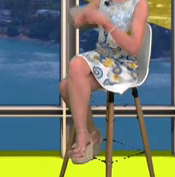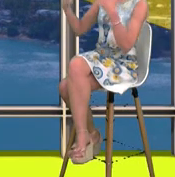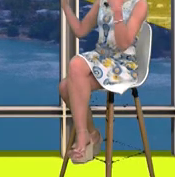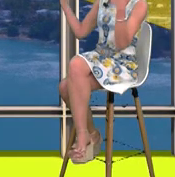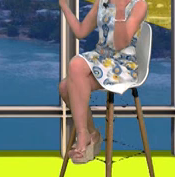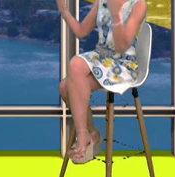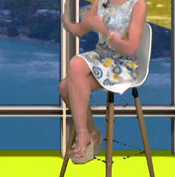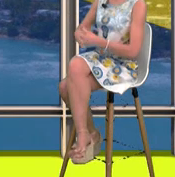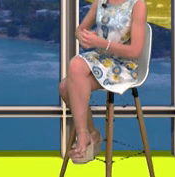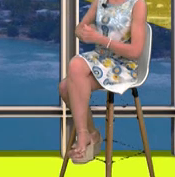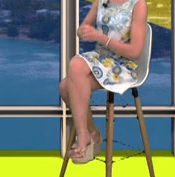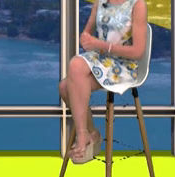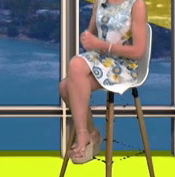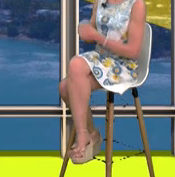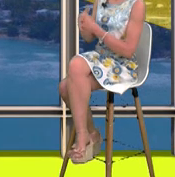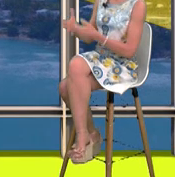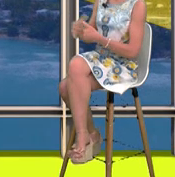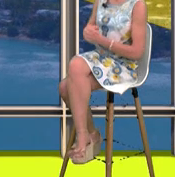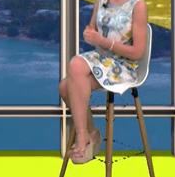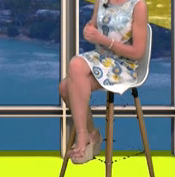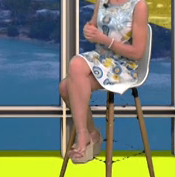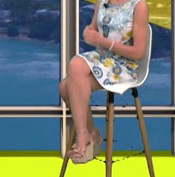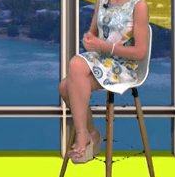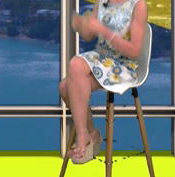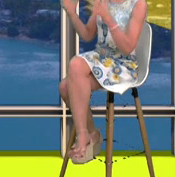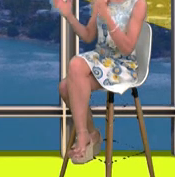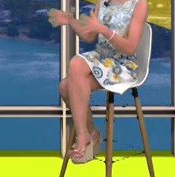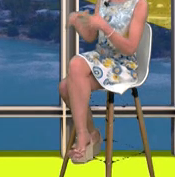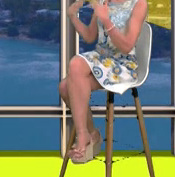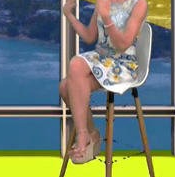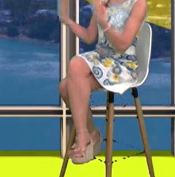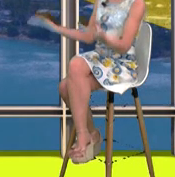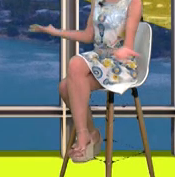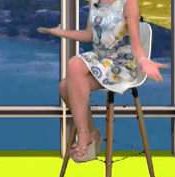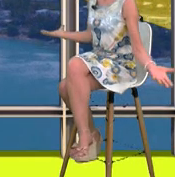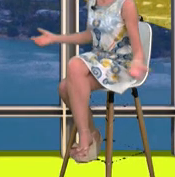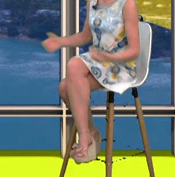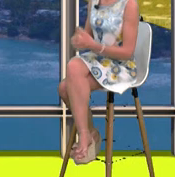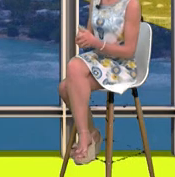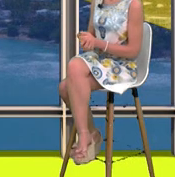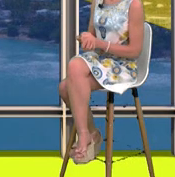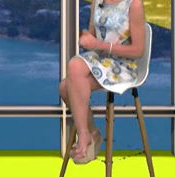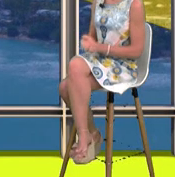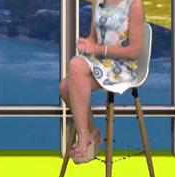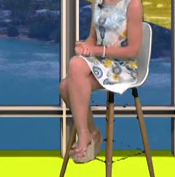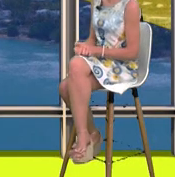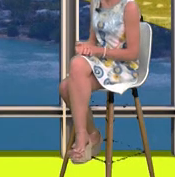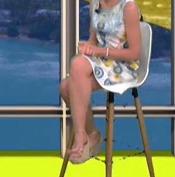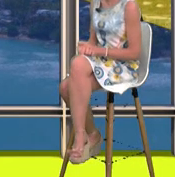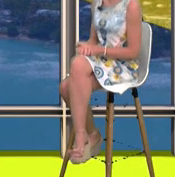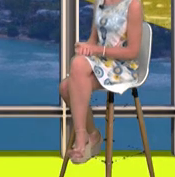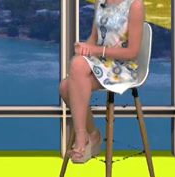faire du dépercussion du cas avec CERACA, qui prépare justement, évidemment, déboulé du carnaval.